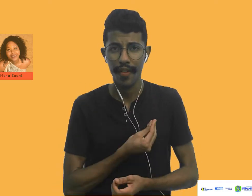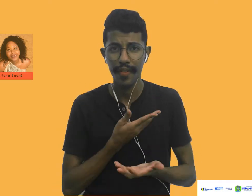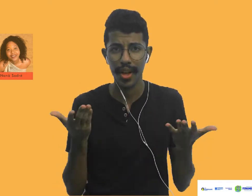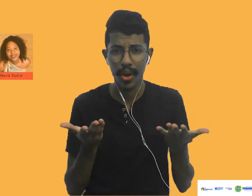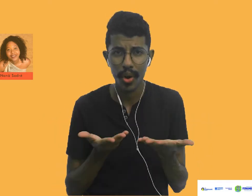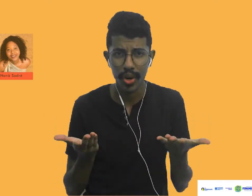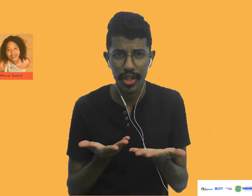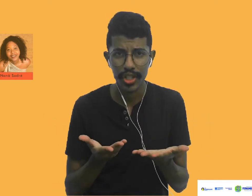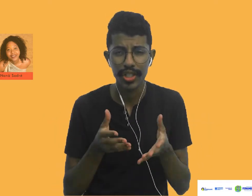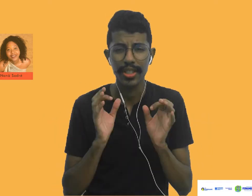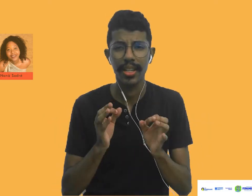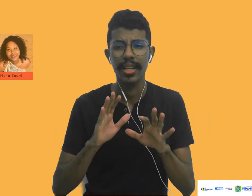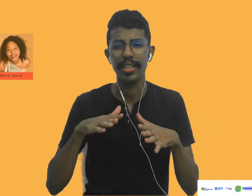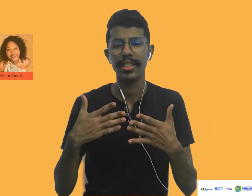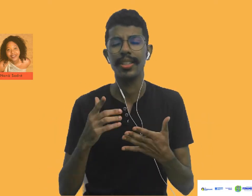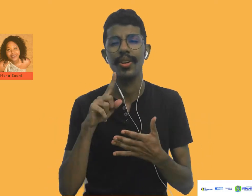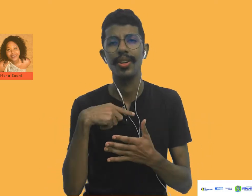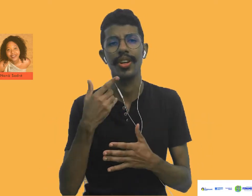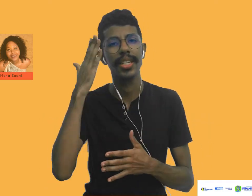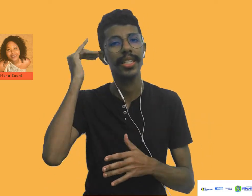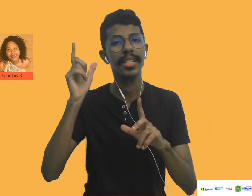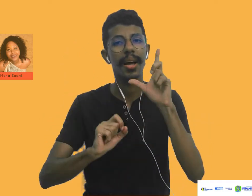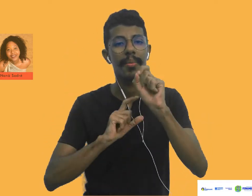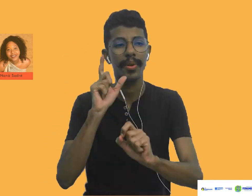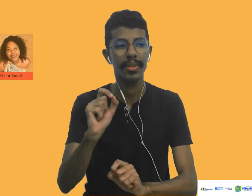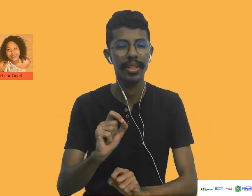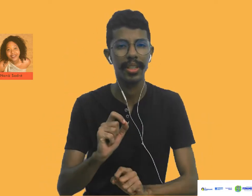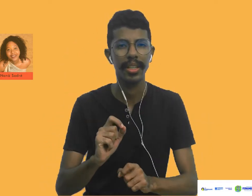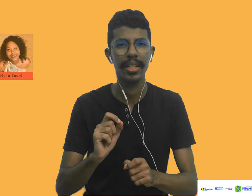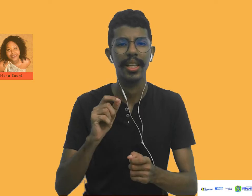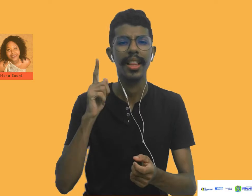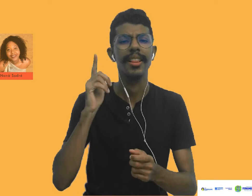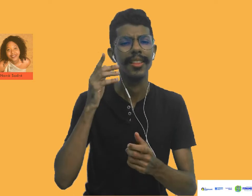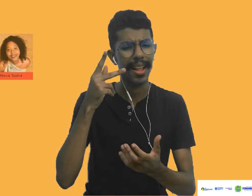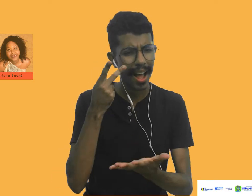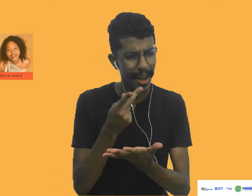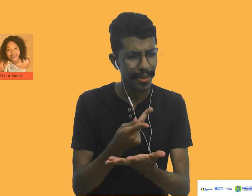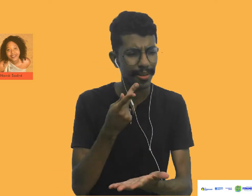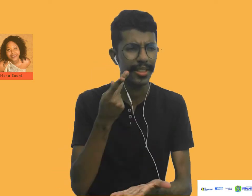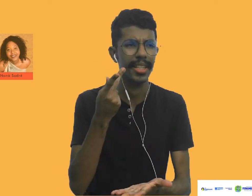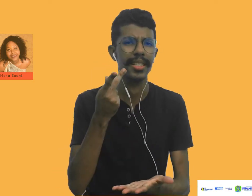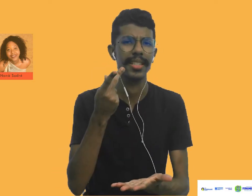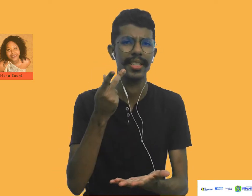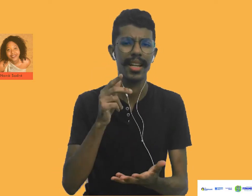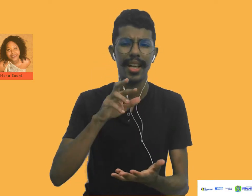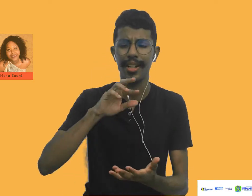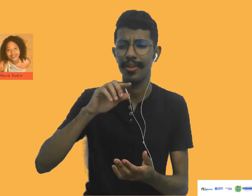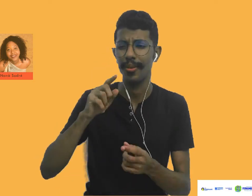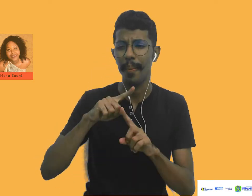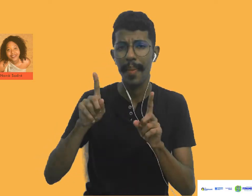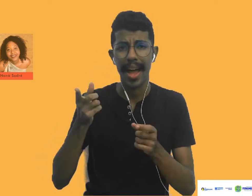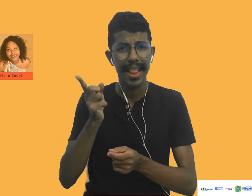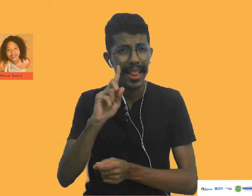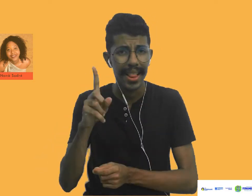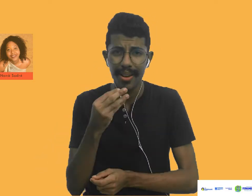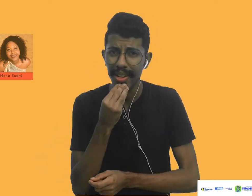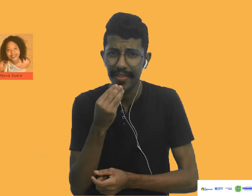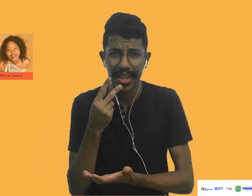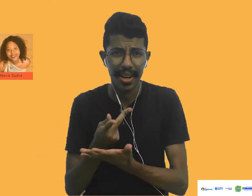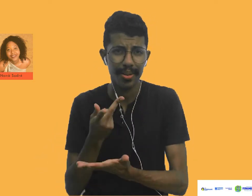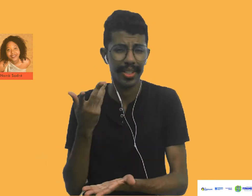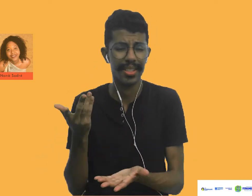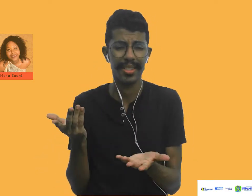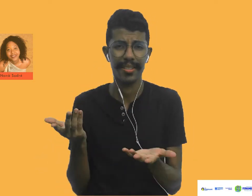hoje, né, nós sabemos que o que está acontecendo não deveria acontecer, em hipótese